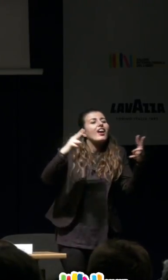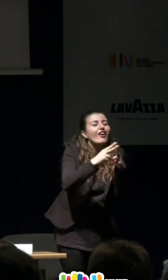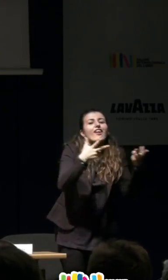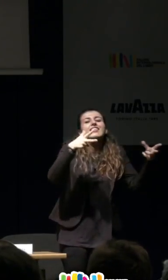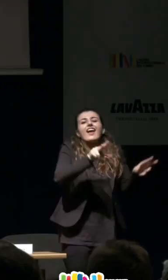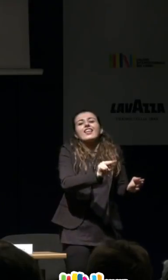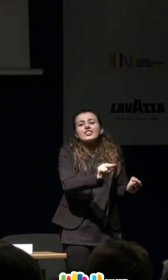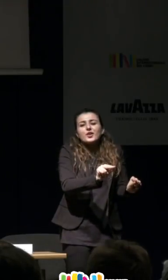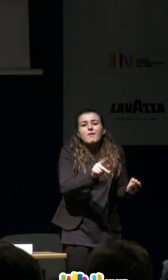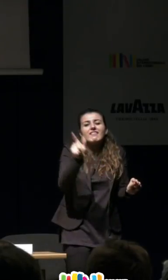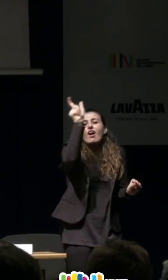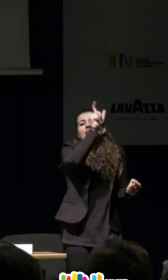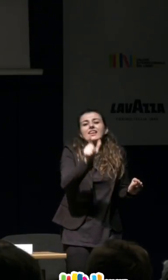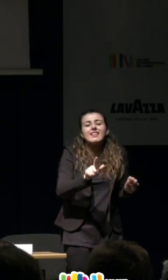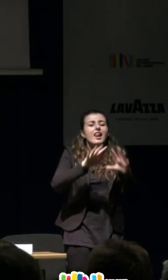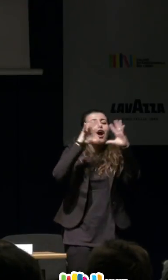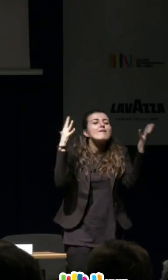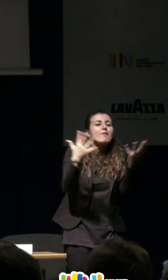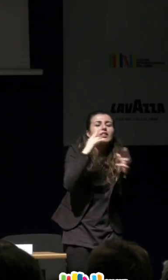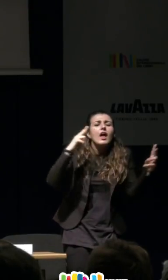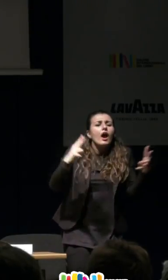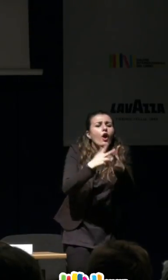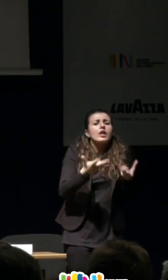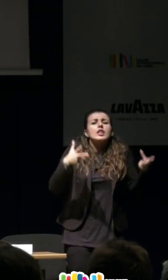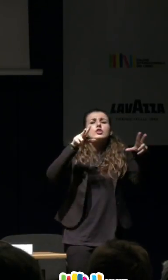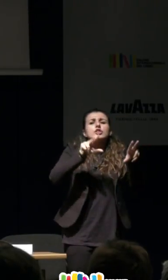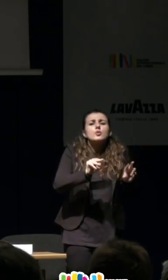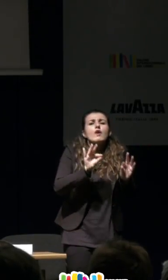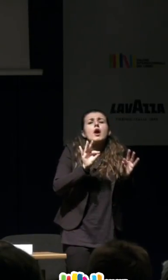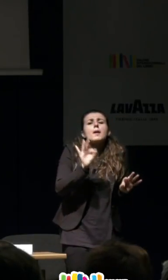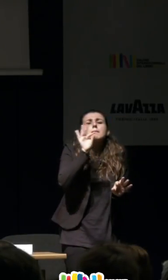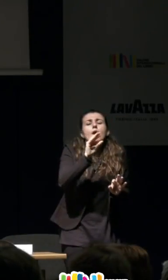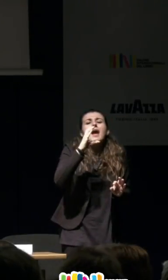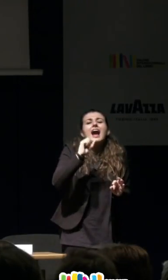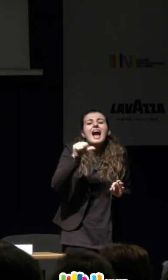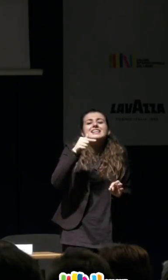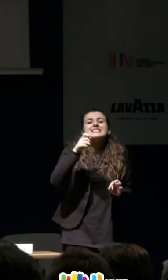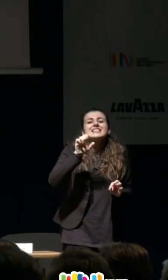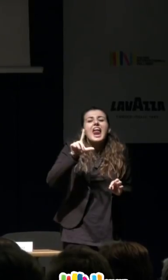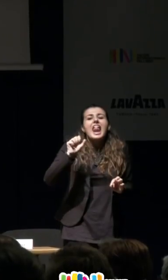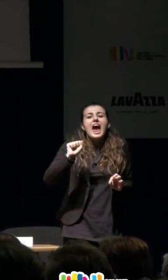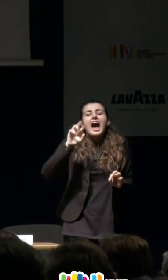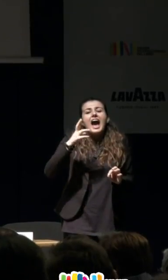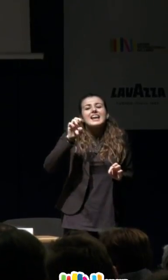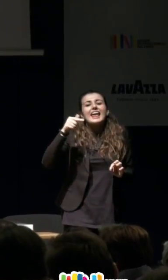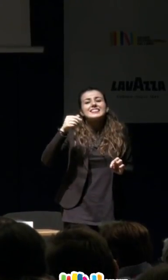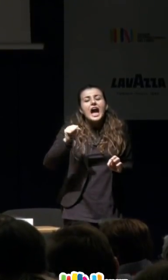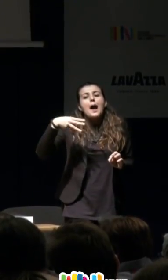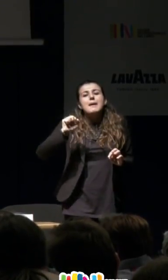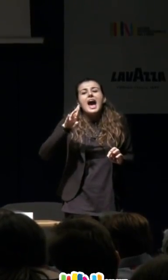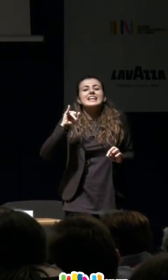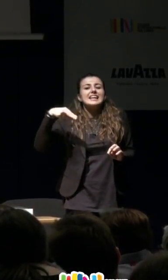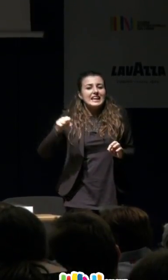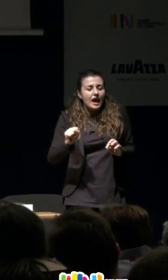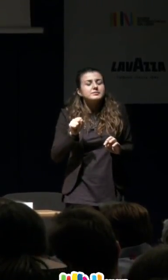per l'italia per il mondo e ci siamo ritrovati a a castellaneta marina siamo ritrovati a castellaneta marina e